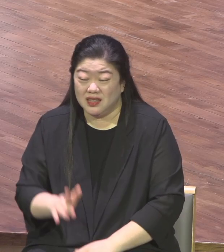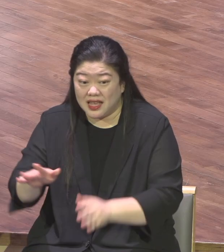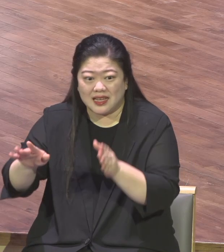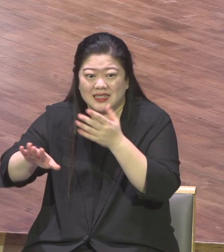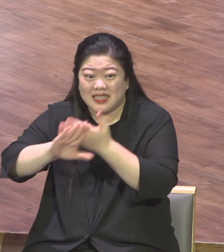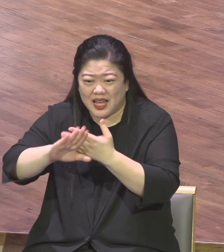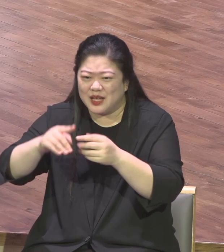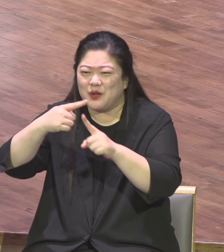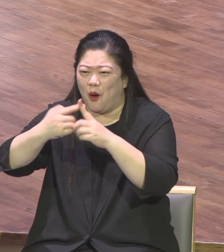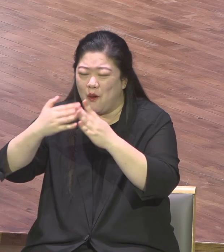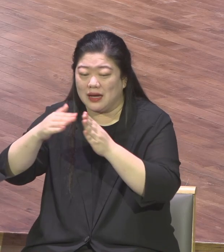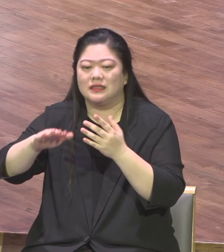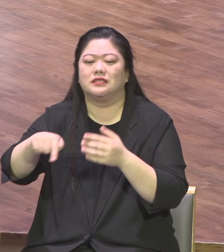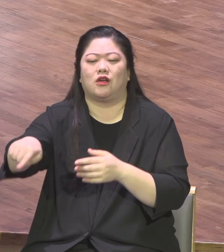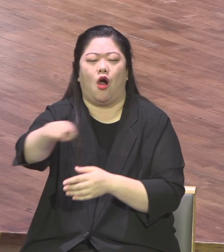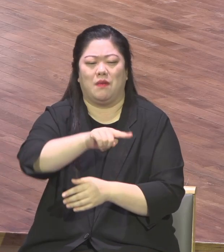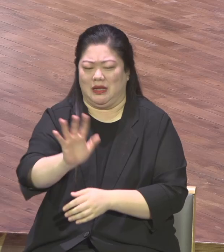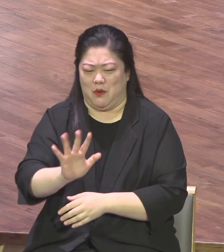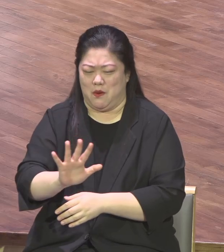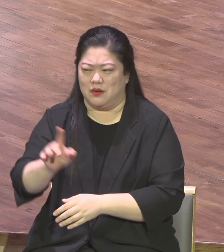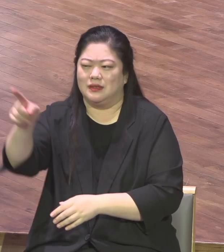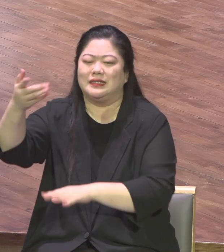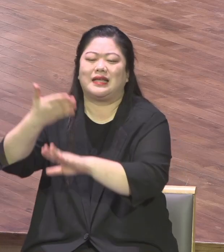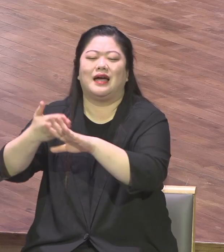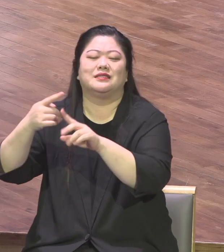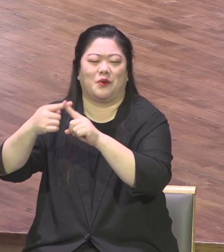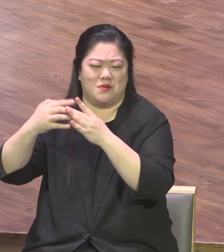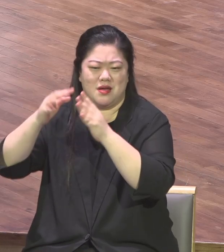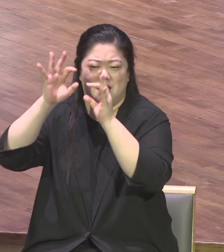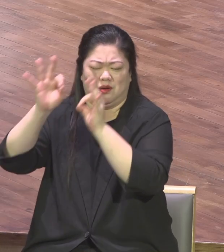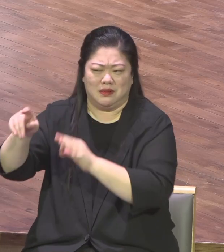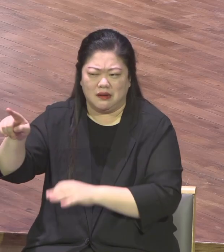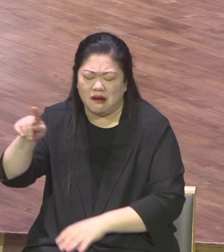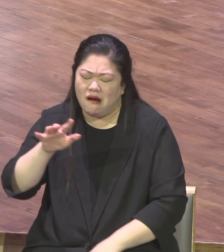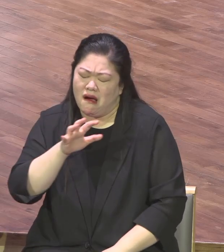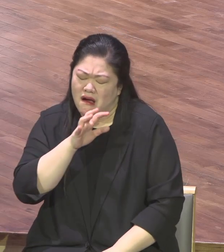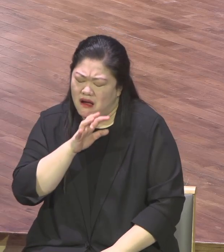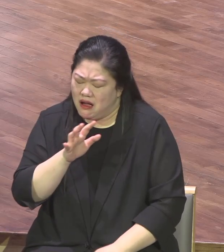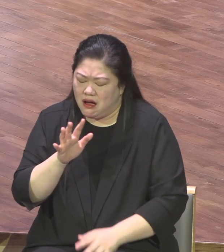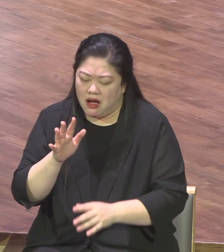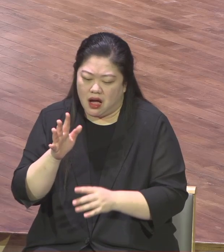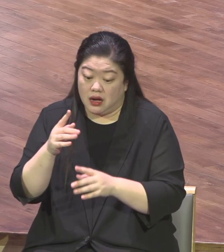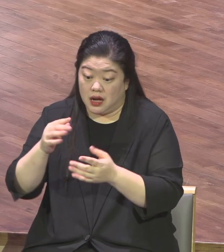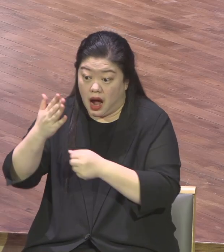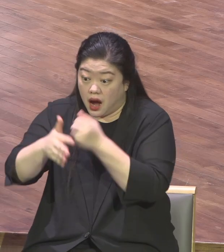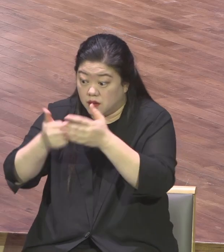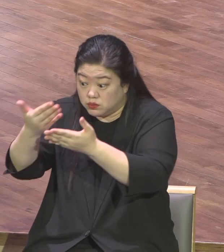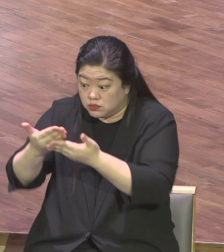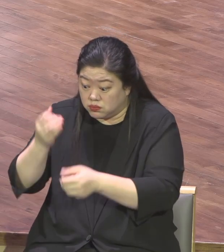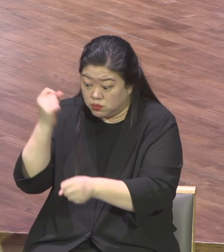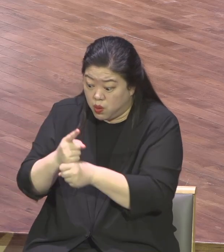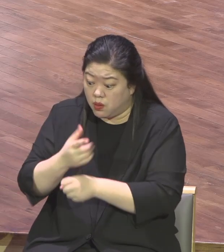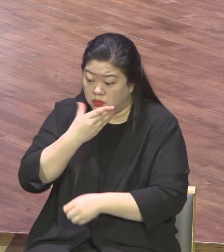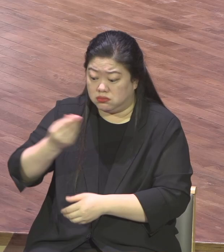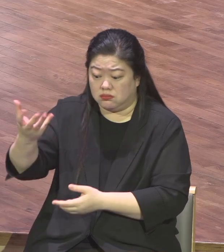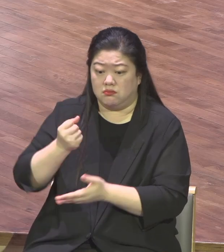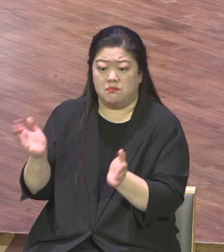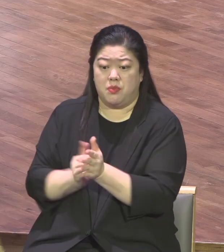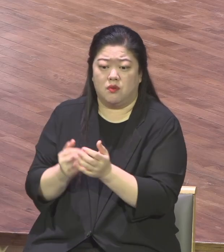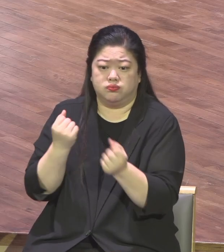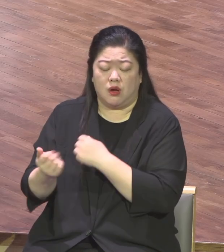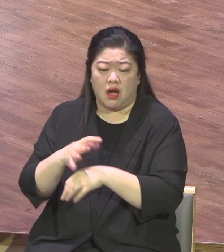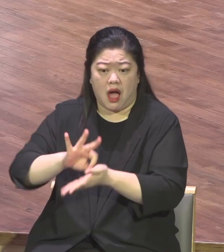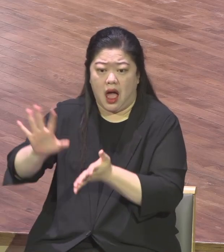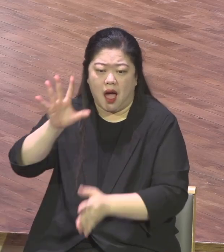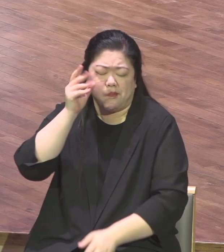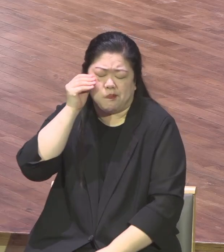다. 여러분 여기서 빠져나오시 바랍니다. 지난 시간 말씀을 통해서 우리는 성부 하나님이